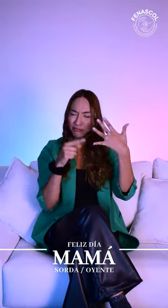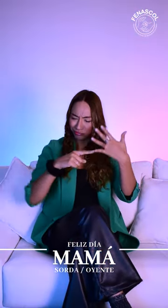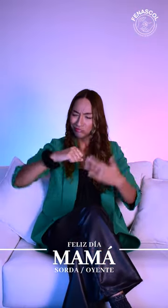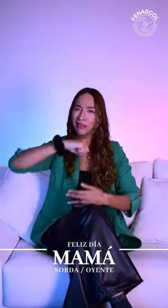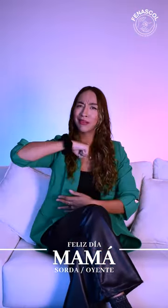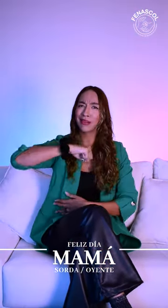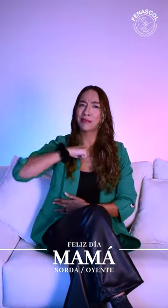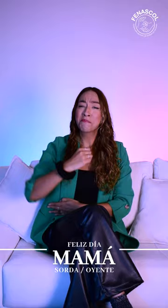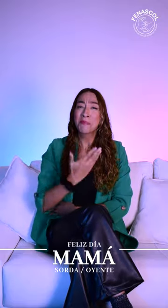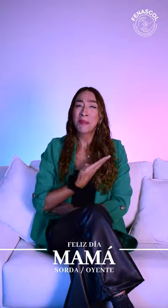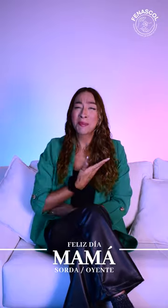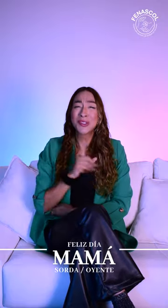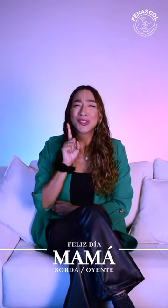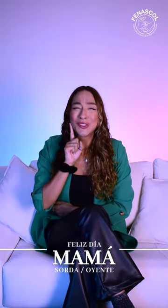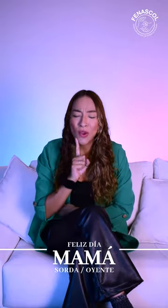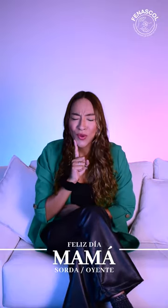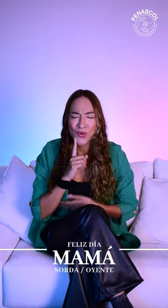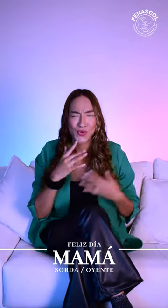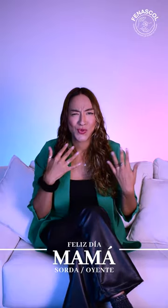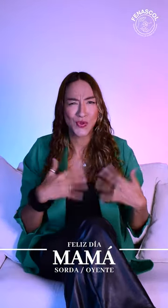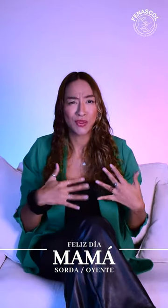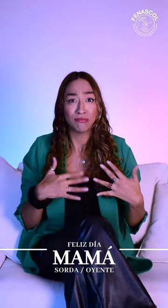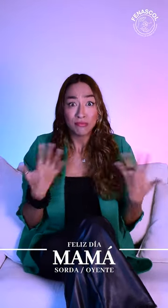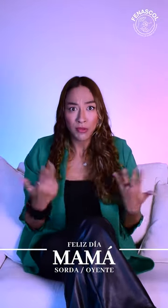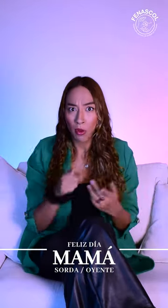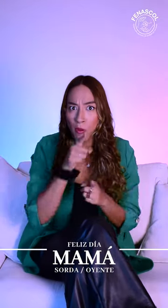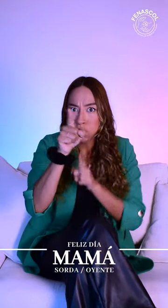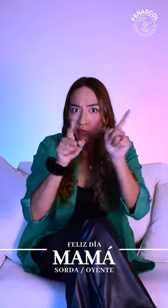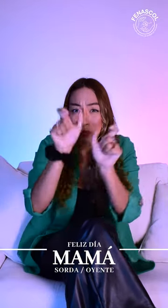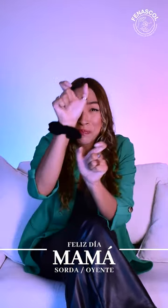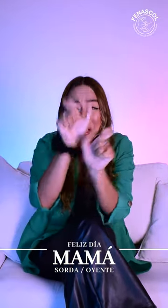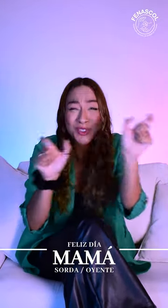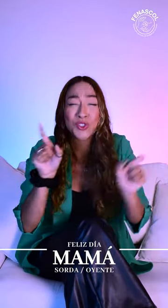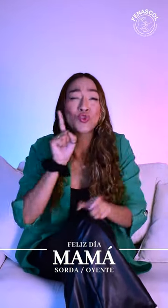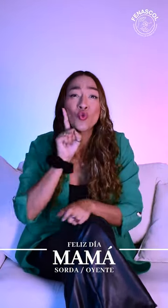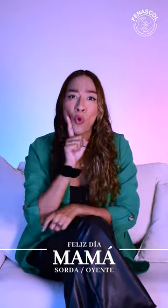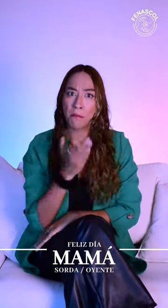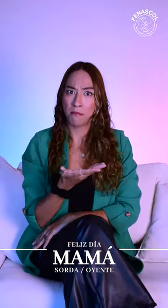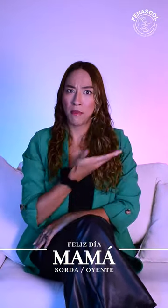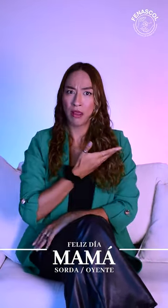sumado a ello una mamá sorda que tiene derechos y que la sociedad debería proteger por ser